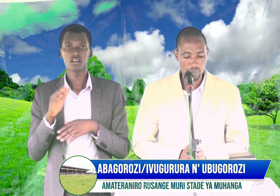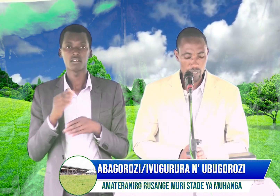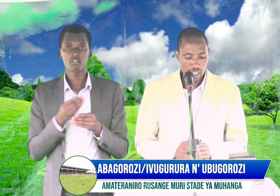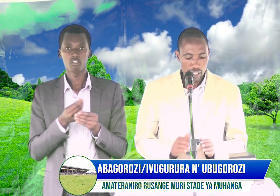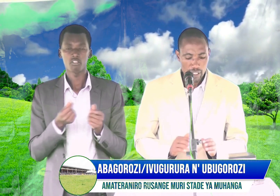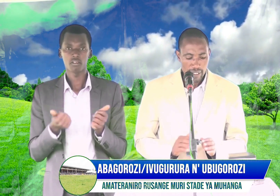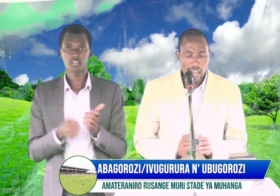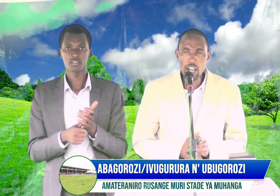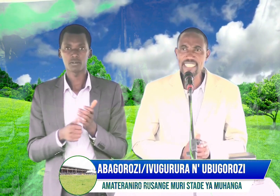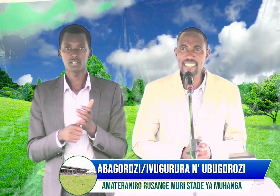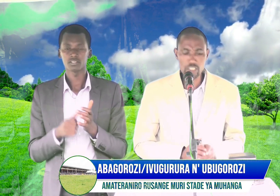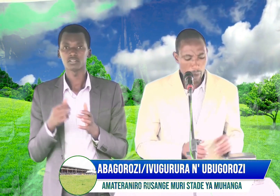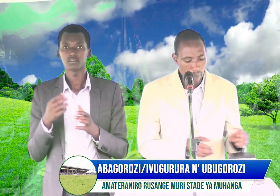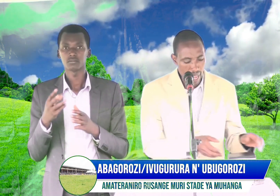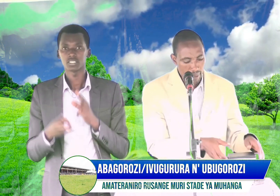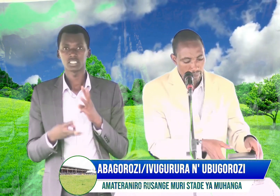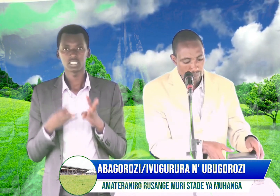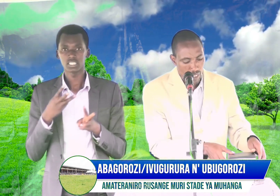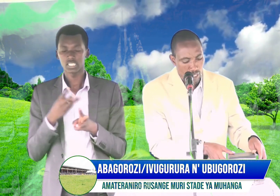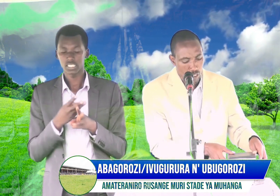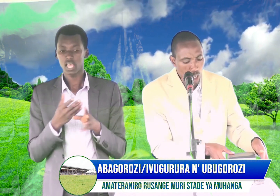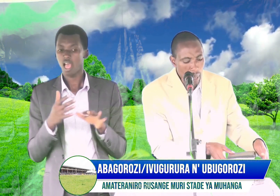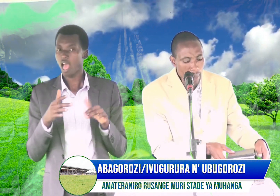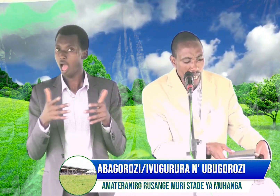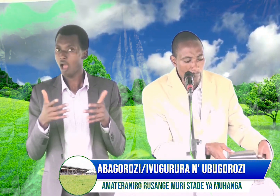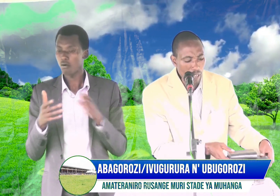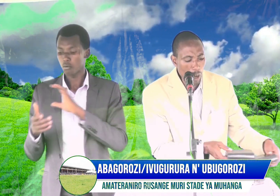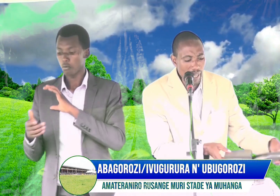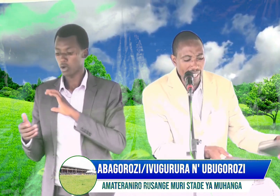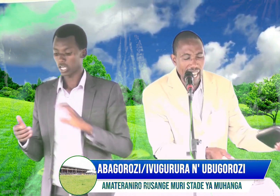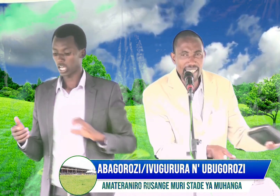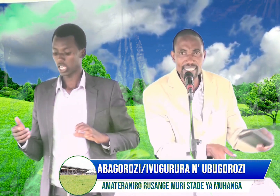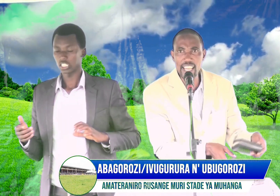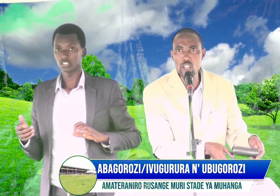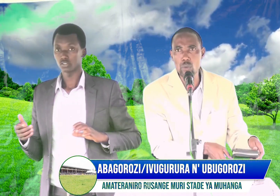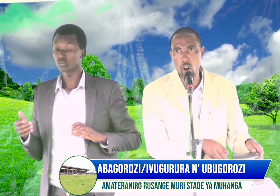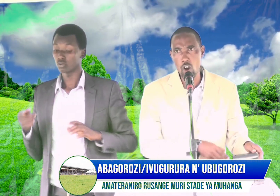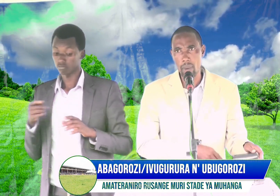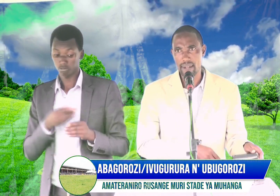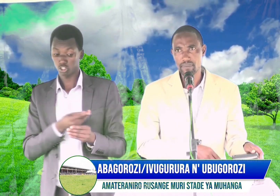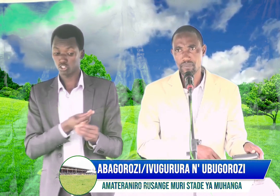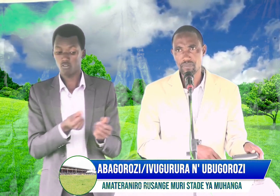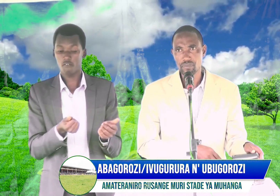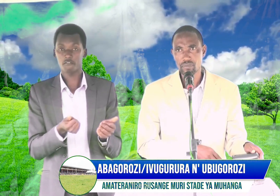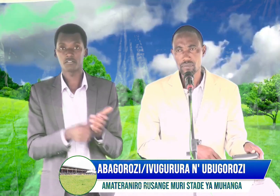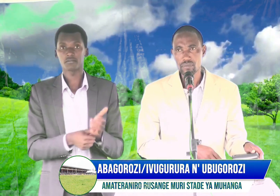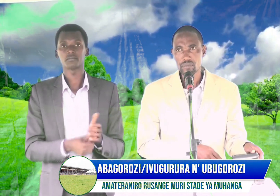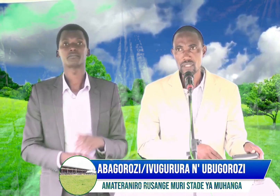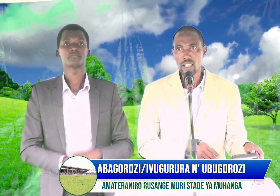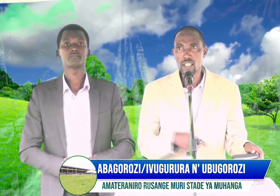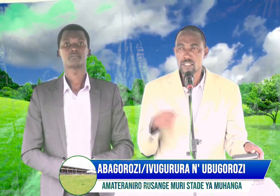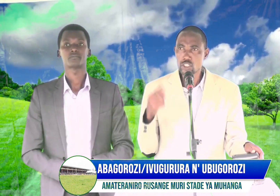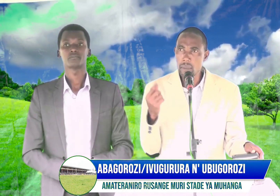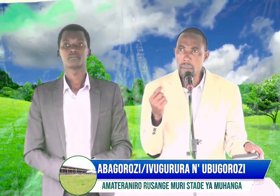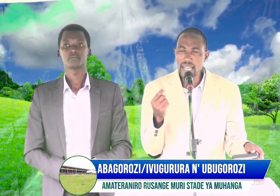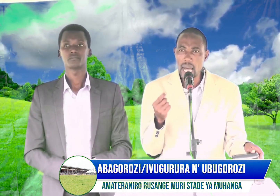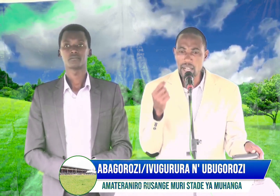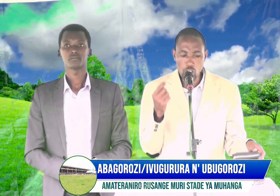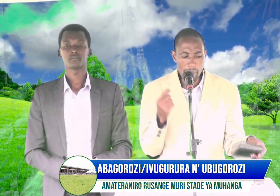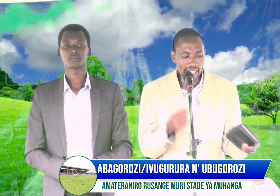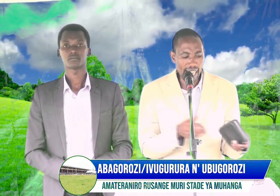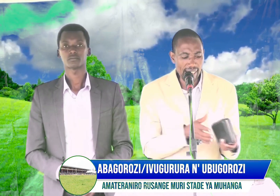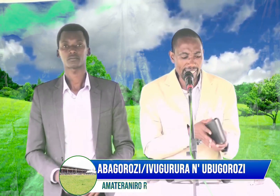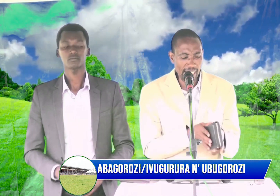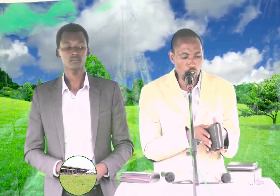n'ubukristo. Nahoze nsoma amagambo akomeye kandi ateye ubwoba. Nsoma